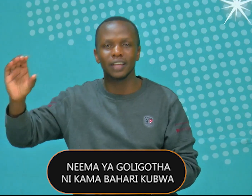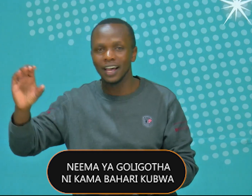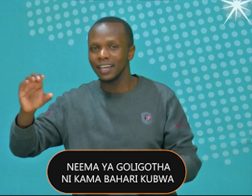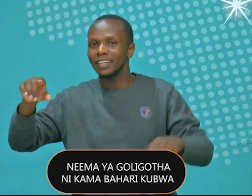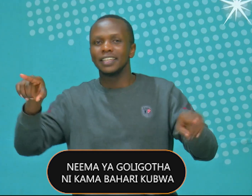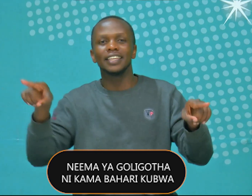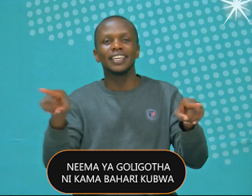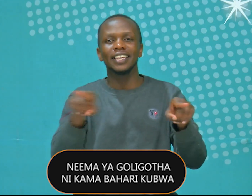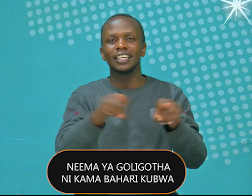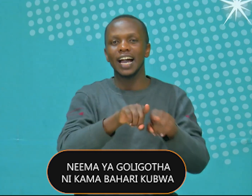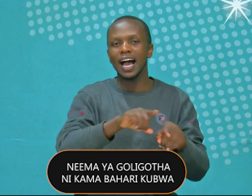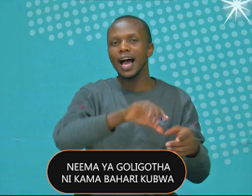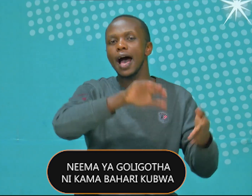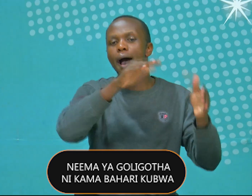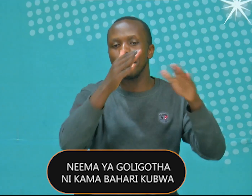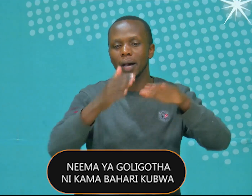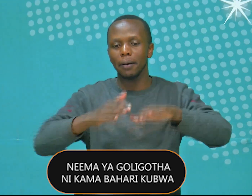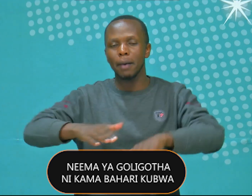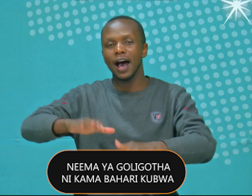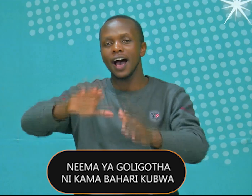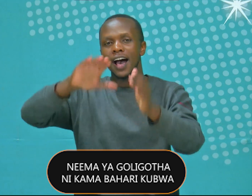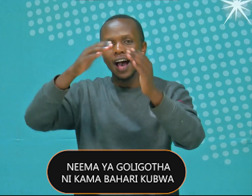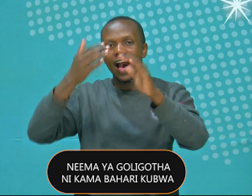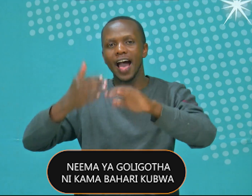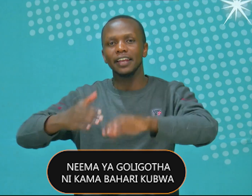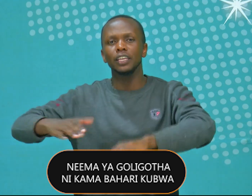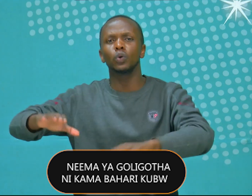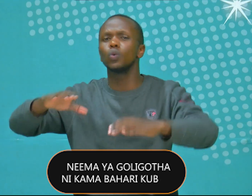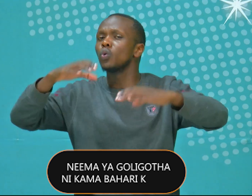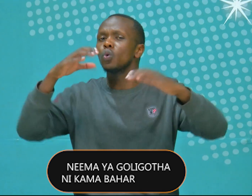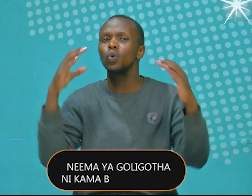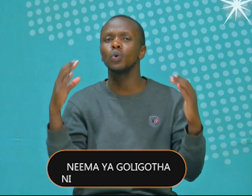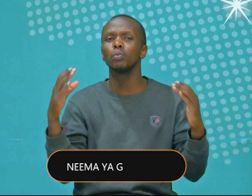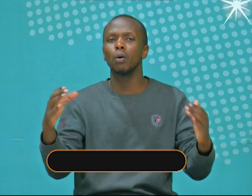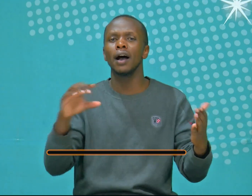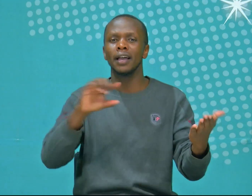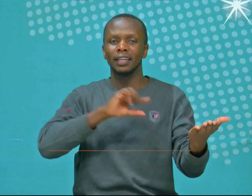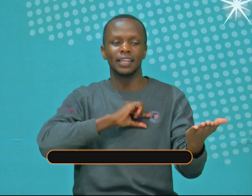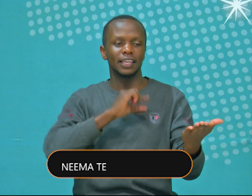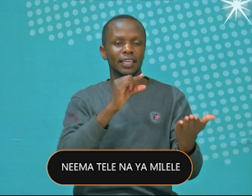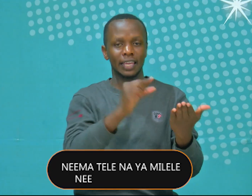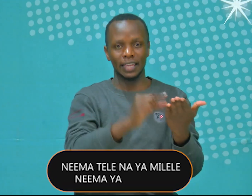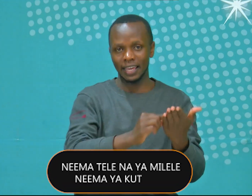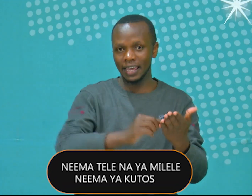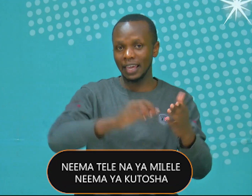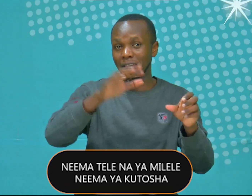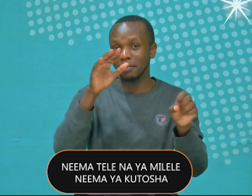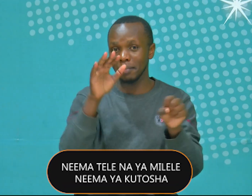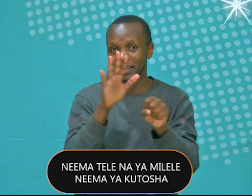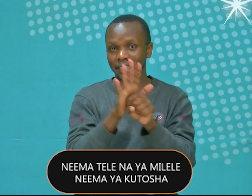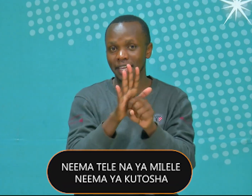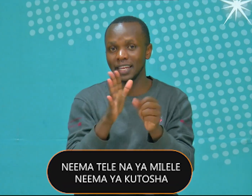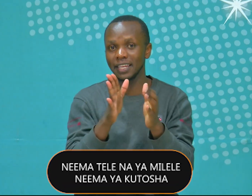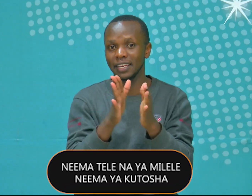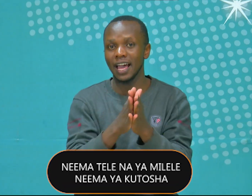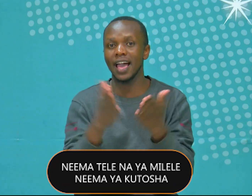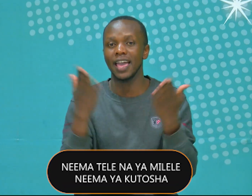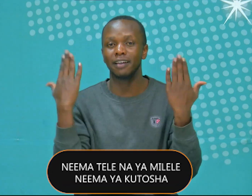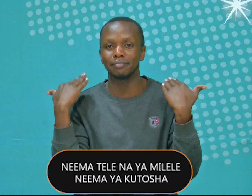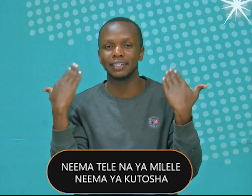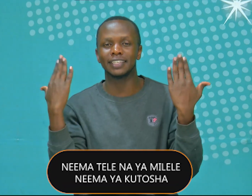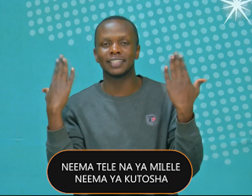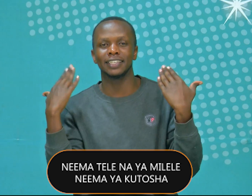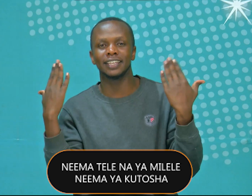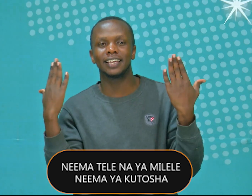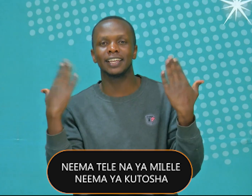yaota ni kama bahari kubwa. Neema twel